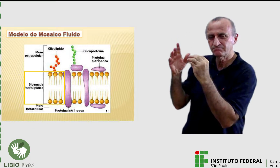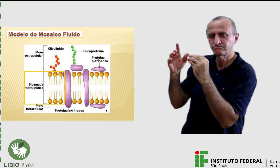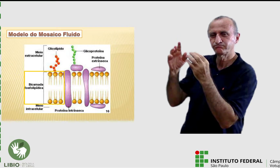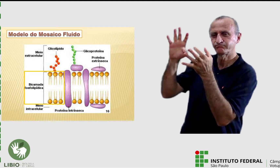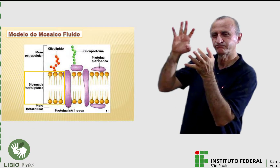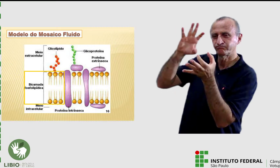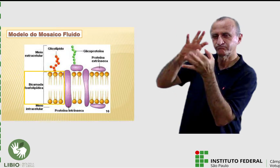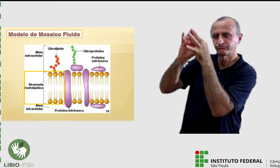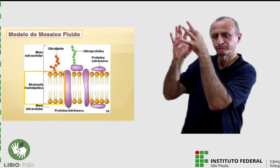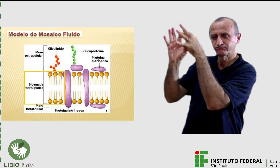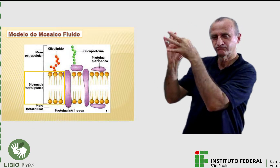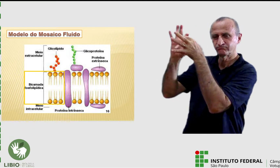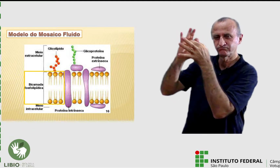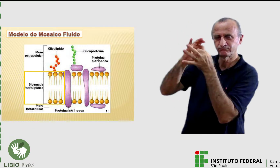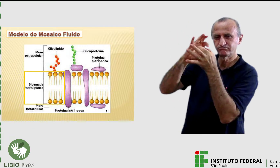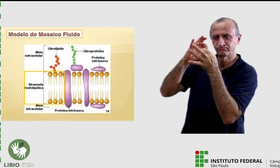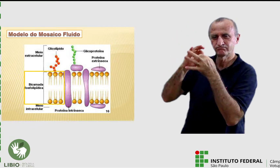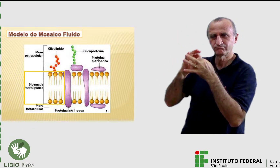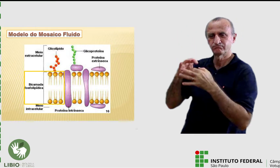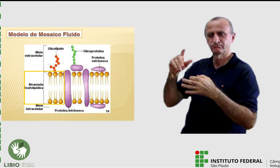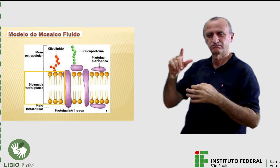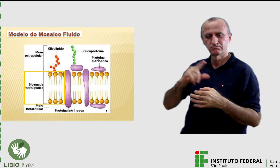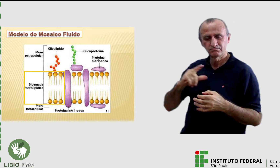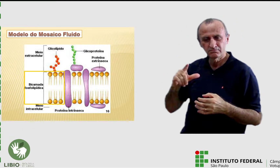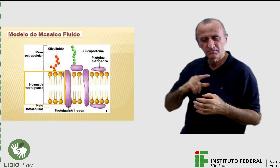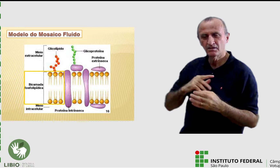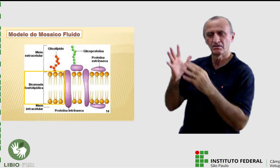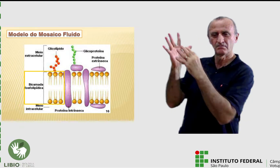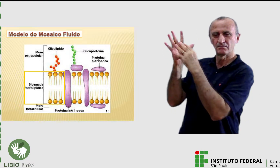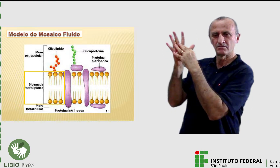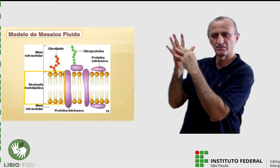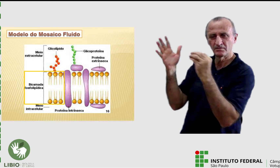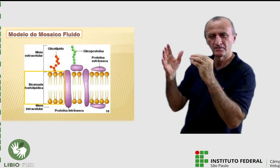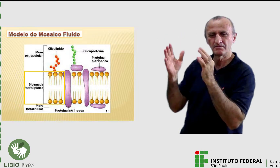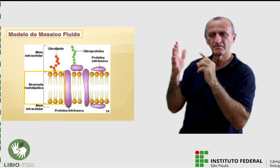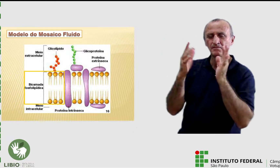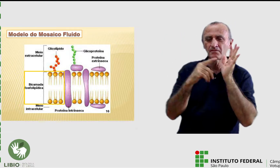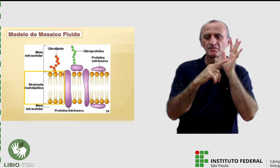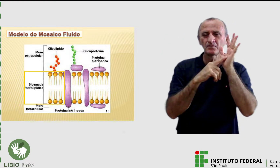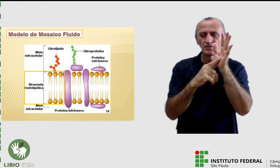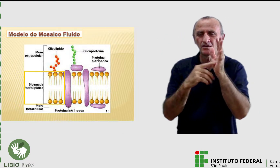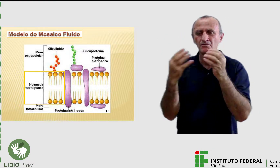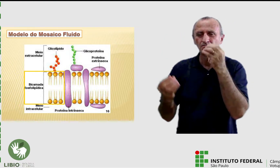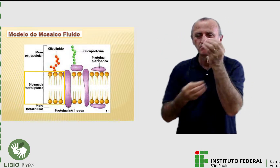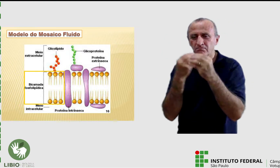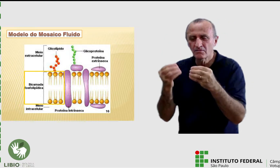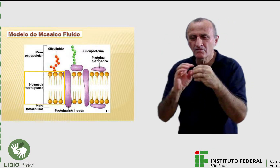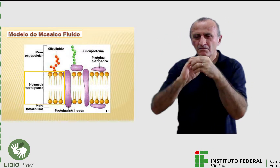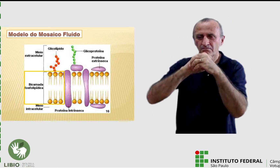modelo do mosaico fluido. Existe um modelo para representar a forma